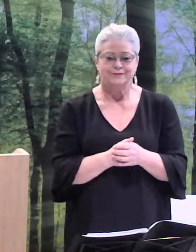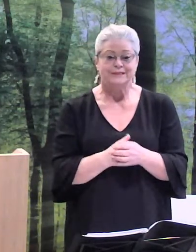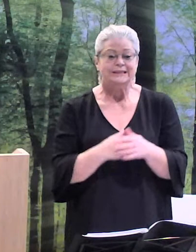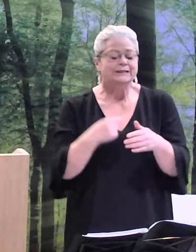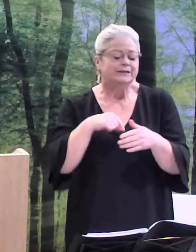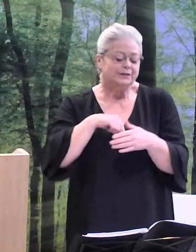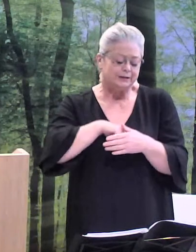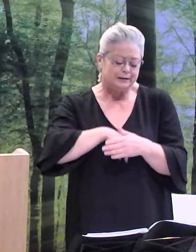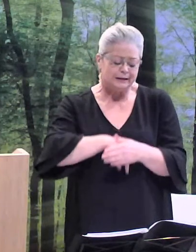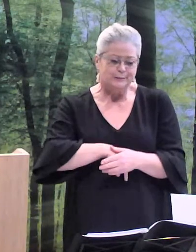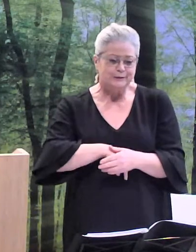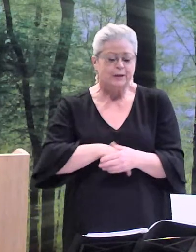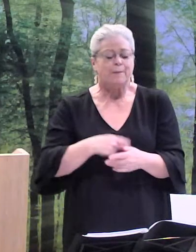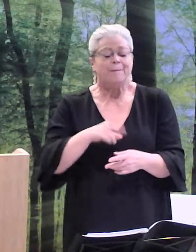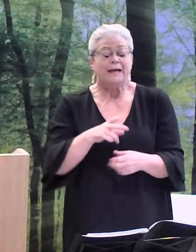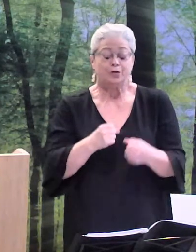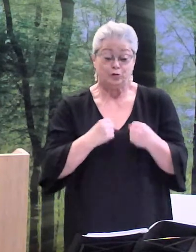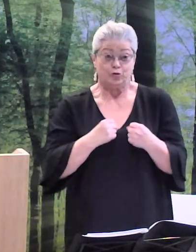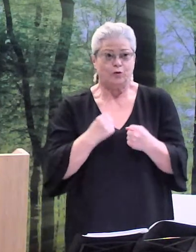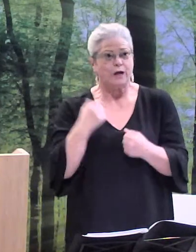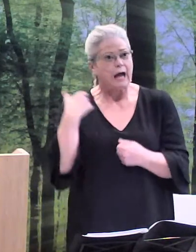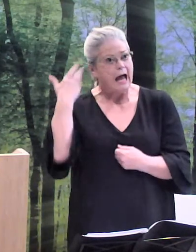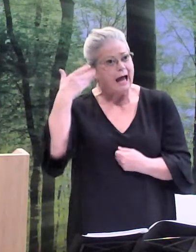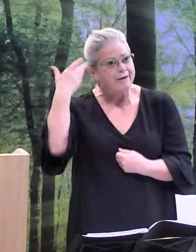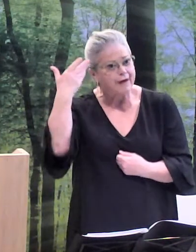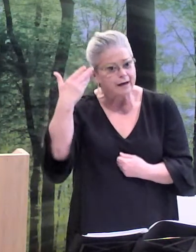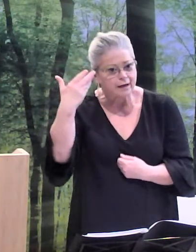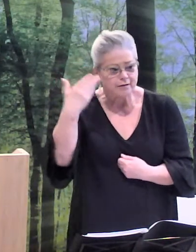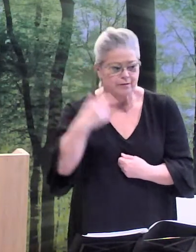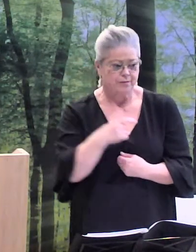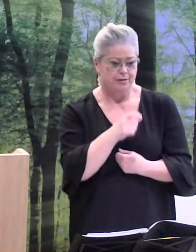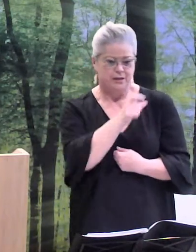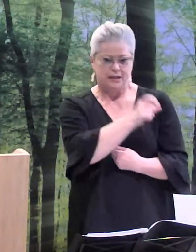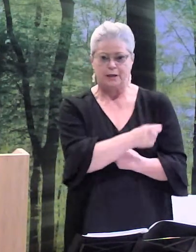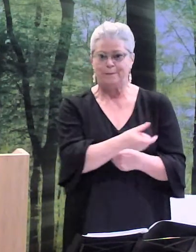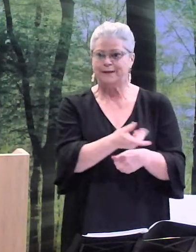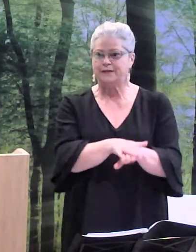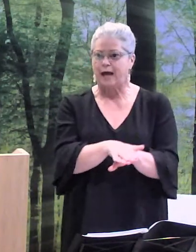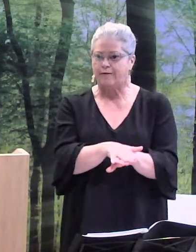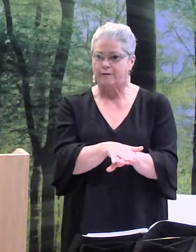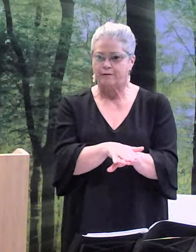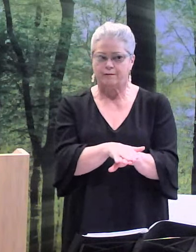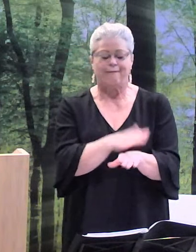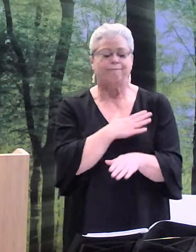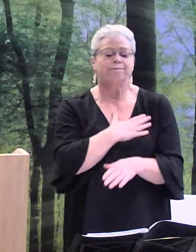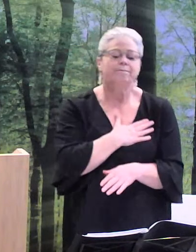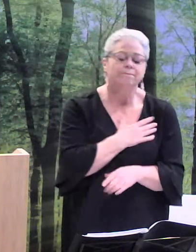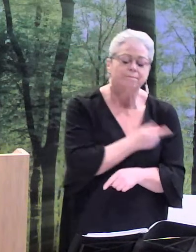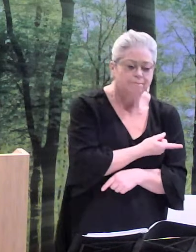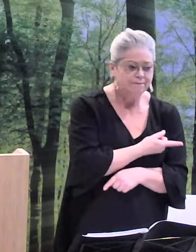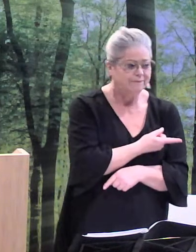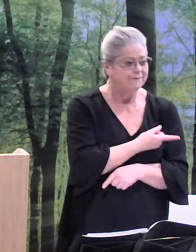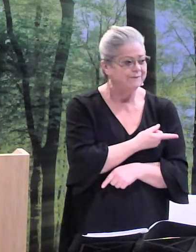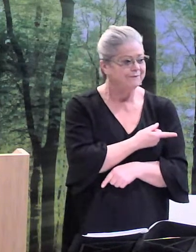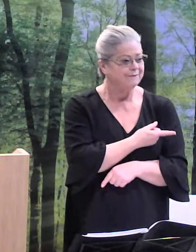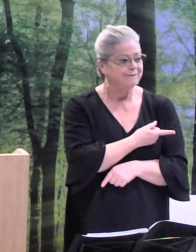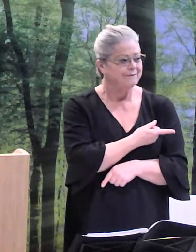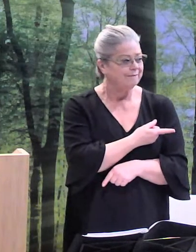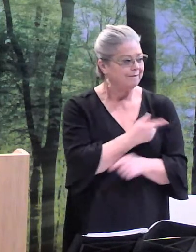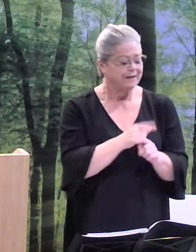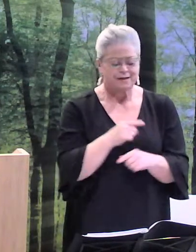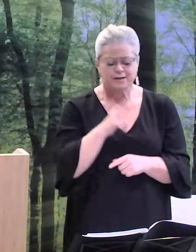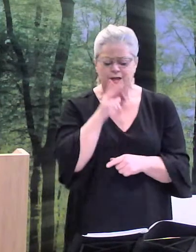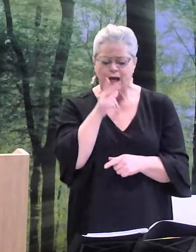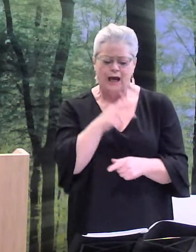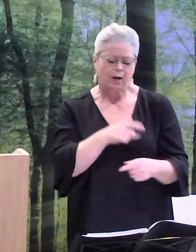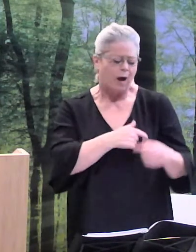En de diepste en meest schokkende ervaring heb je wanneer er iemand sterft om wie je veel geeft. Dan schreeuwt